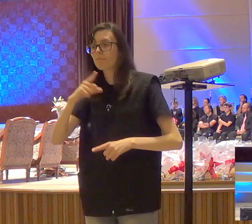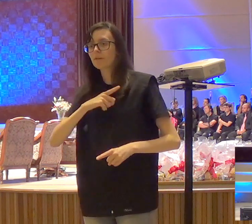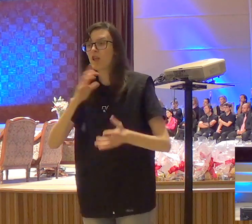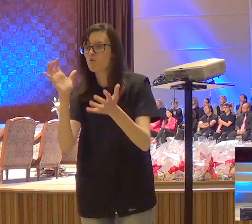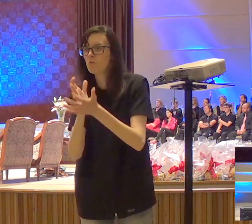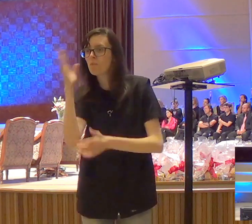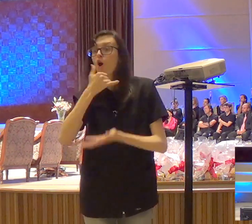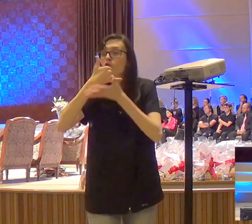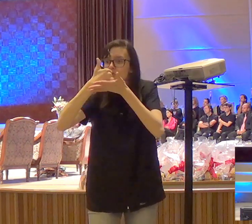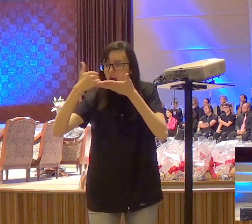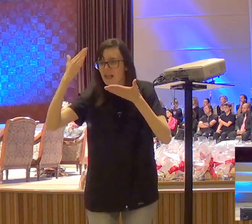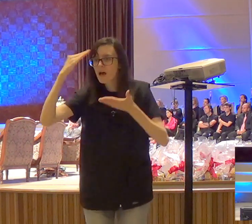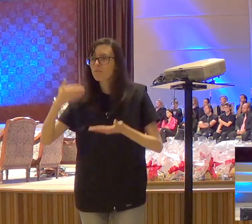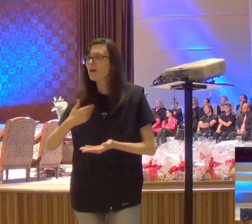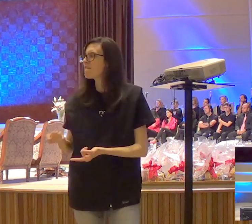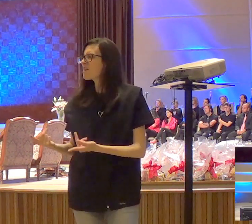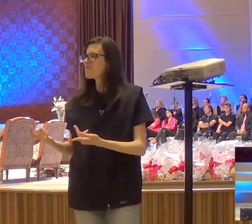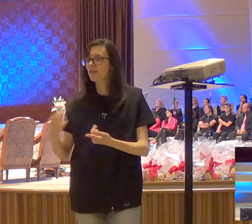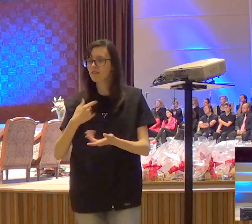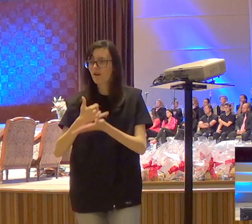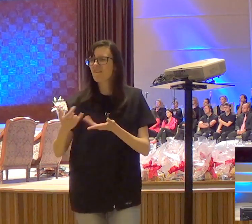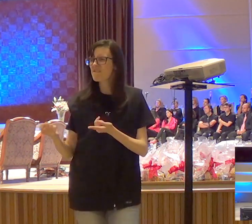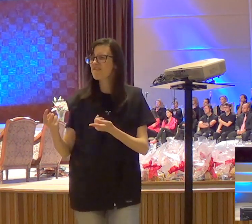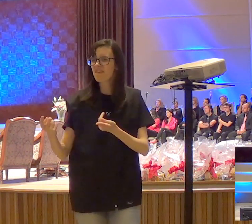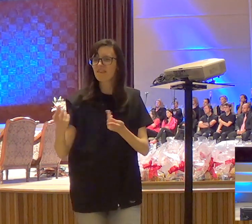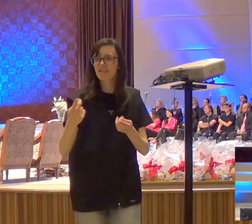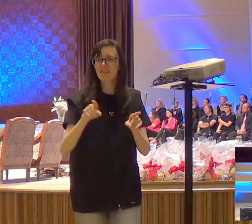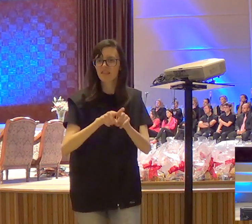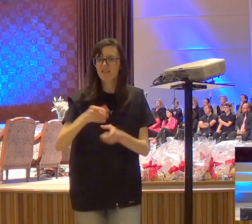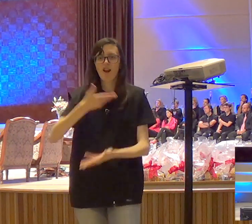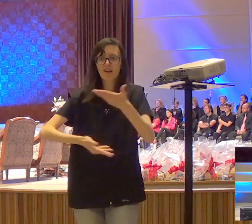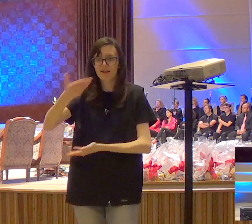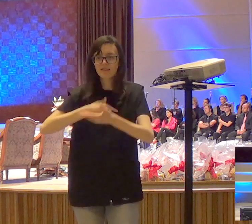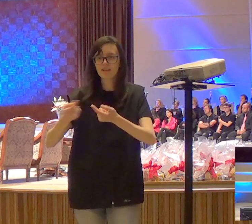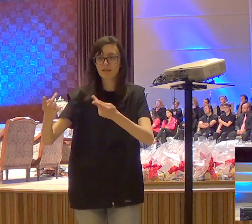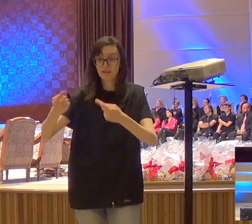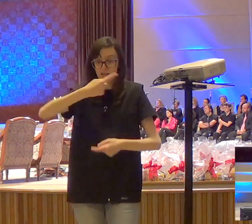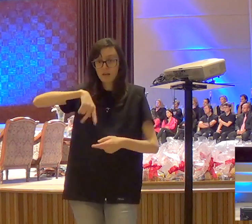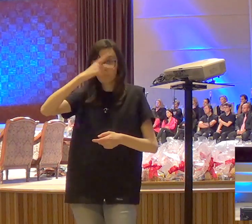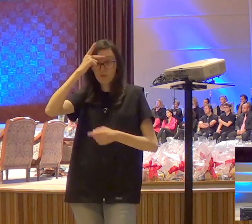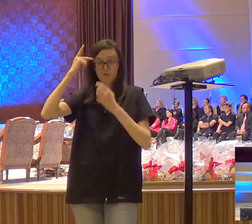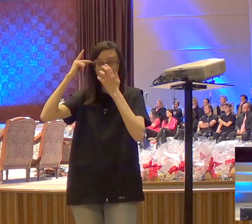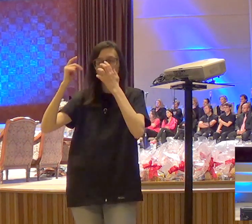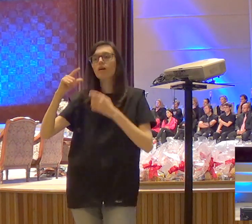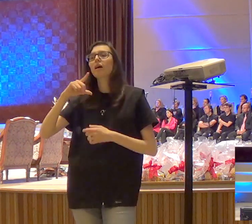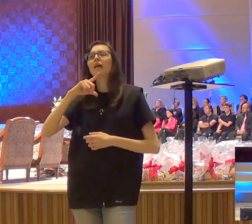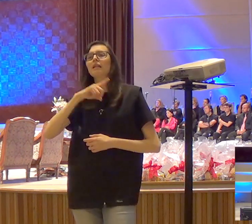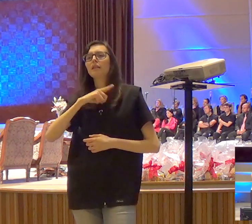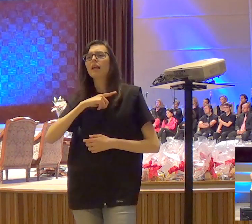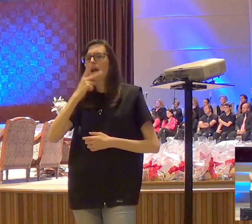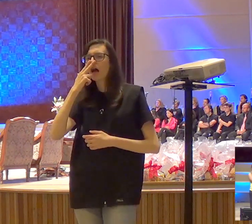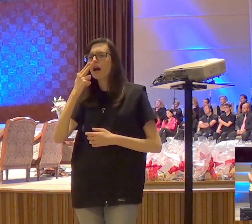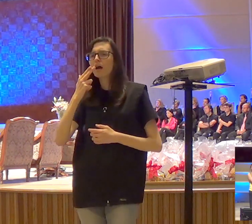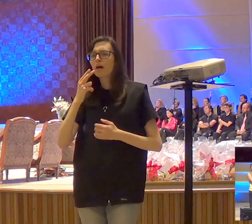traficantes de drogas que eram bem-sucedidos nesta área have a lot in common with successful business executives. Tinham muito em